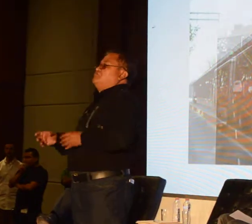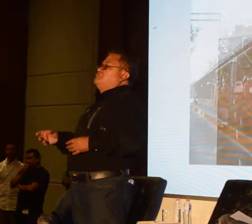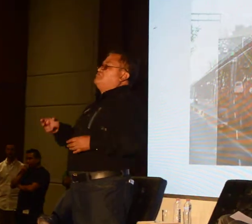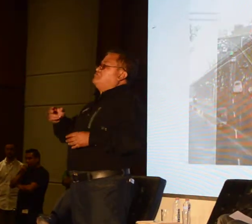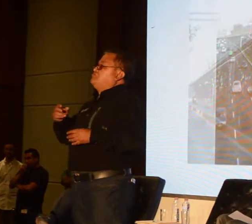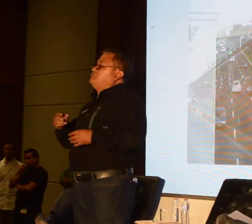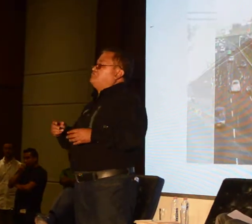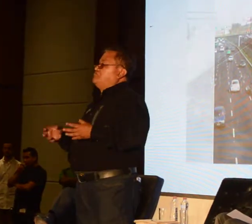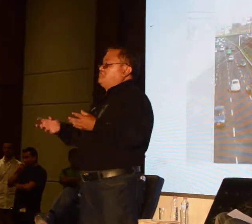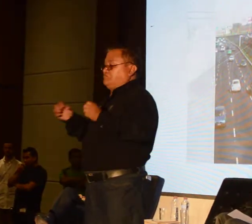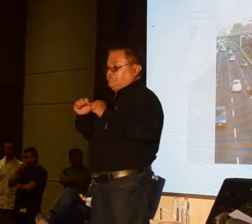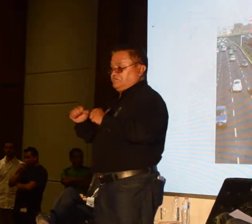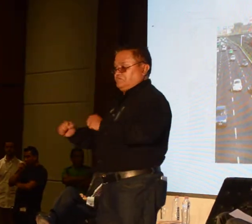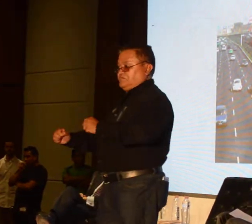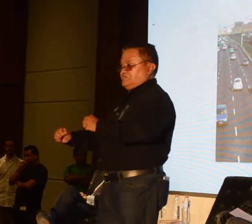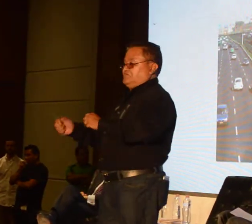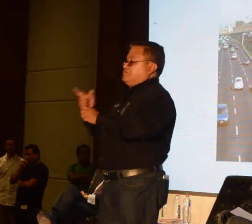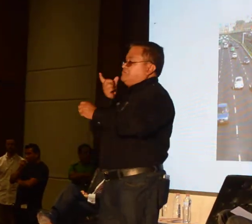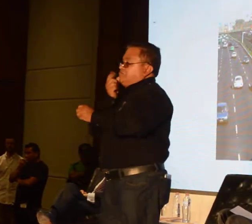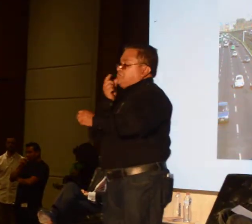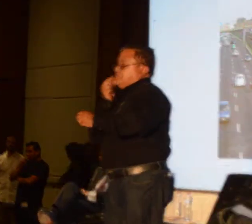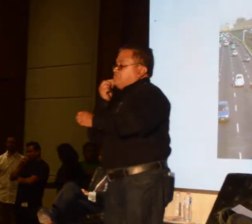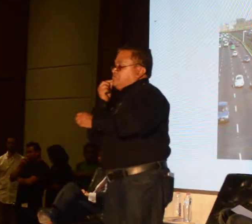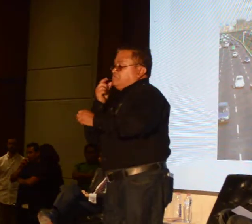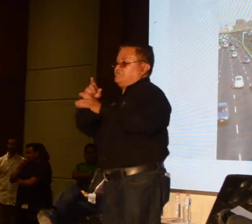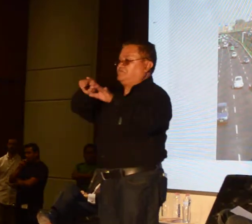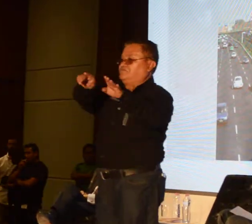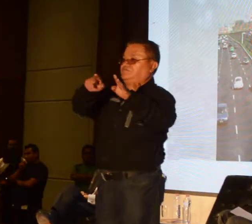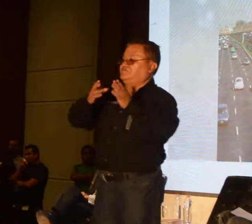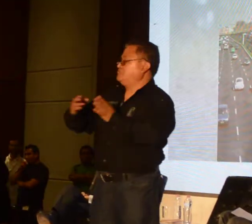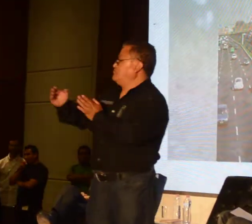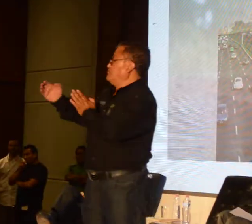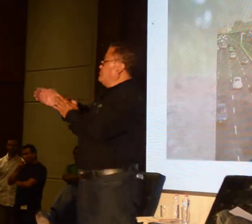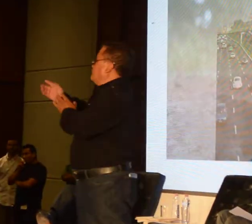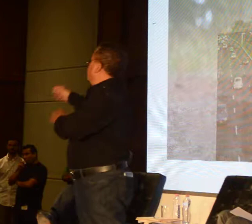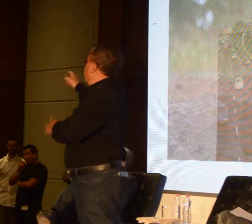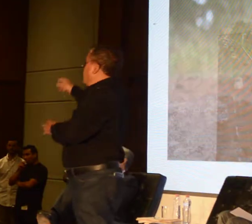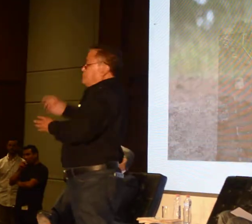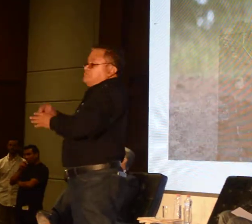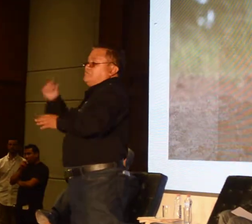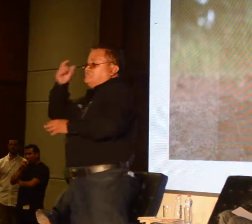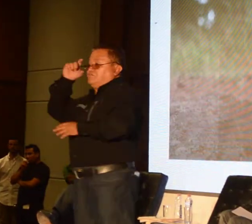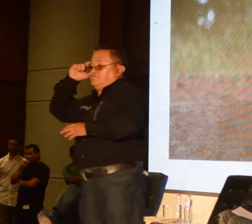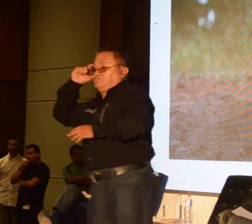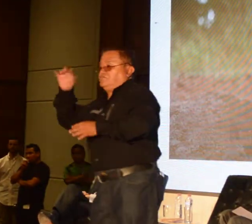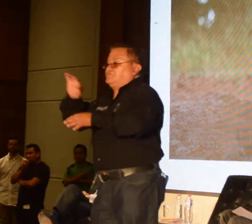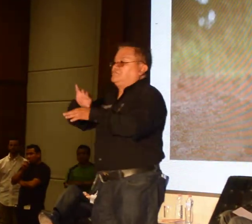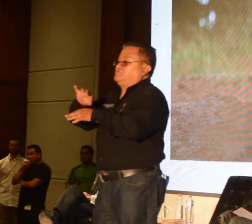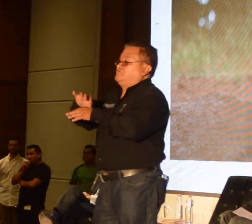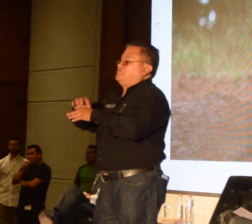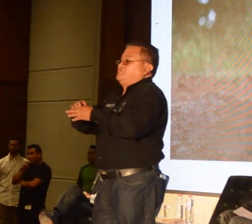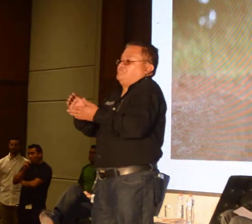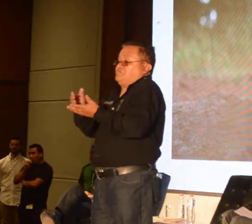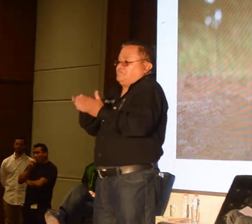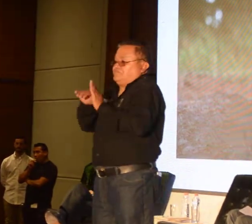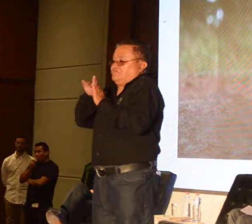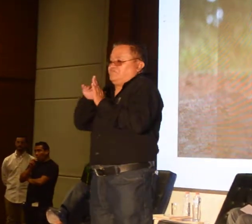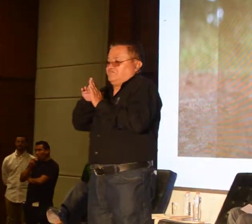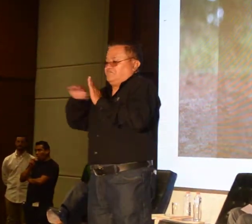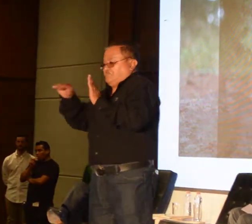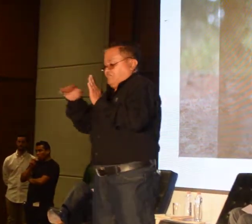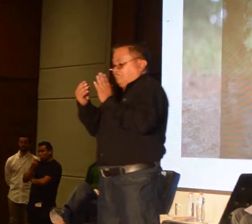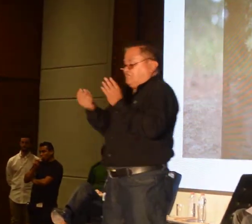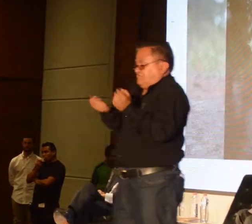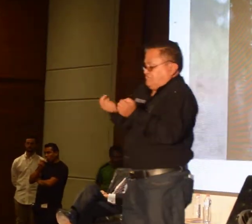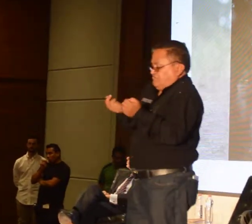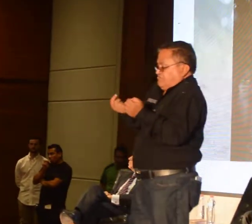tema de seguridad, la policía de barrio y las colonias. Ahora que he estado yo en la delegación, tenemos una limitante para poder resolver el problema